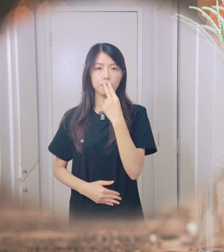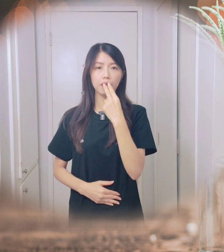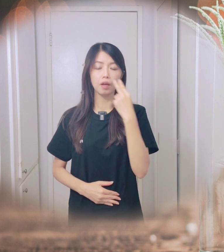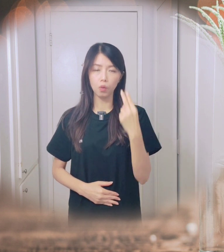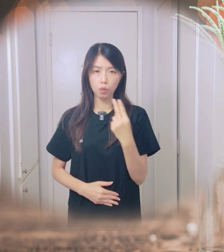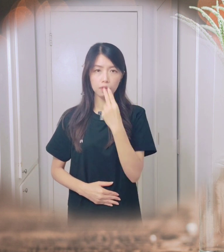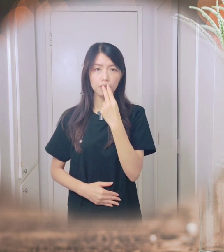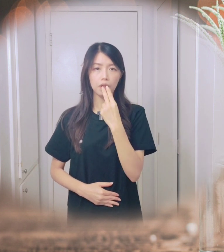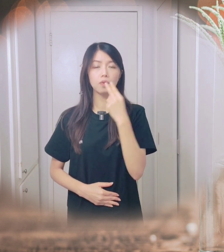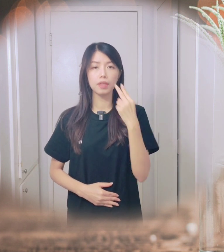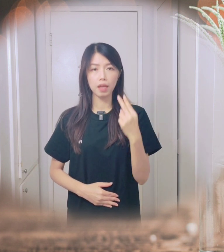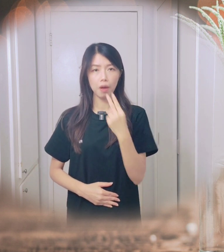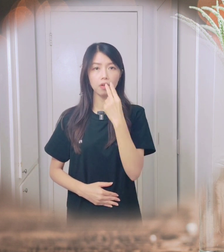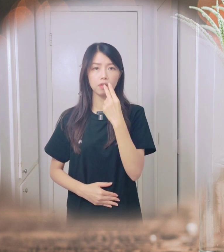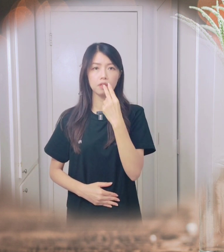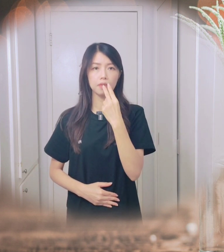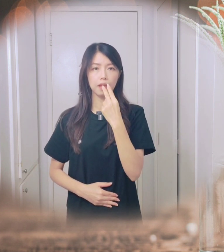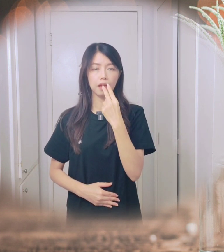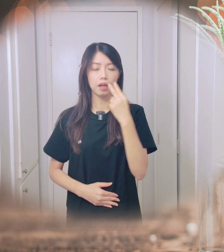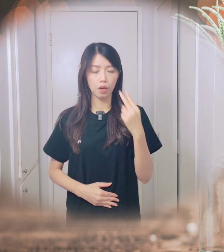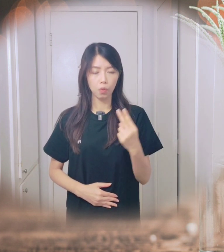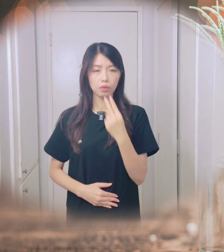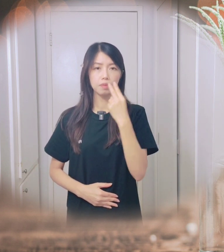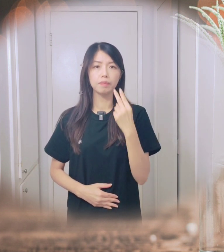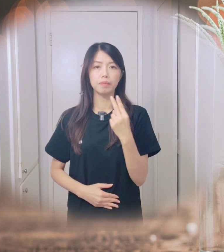표현해 주시면 호흡 혹은 생명 이런 뜻입니다.